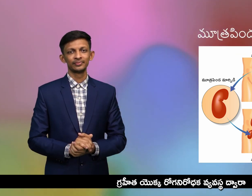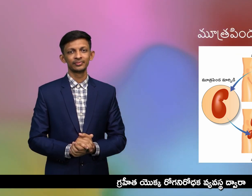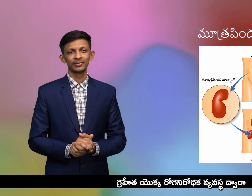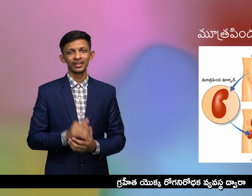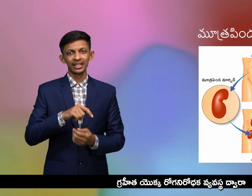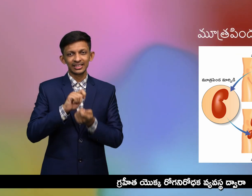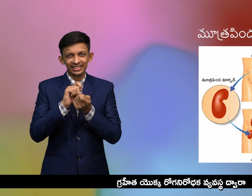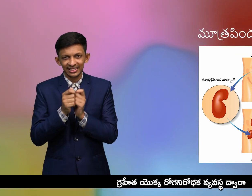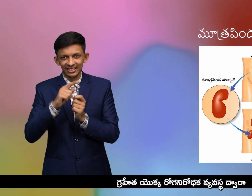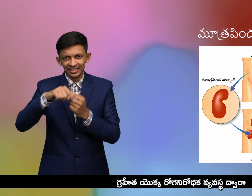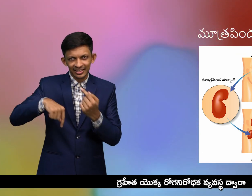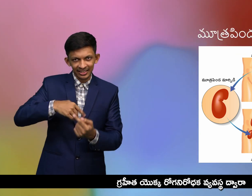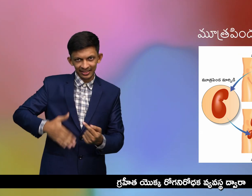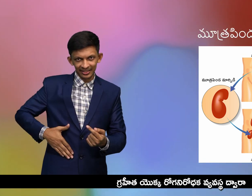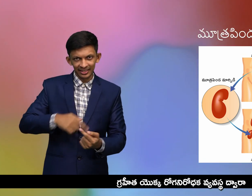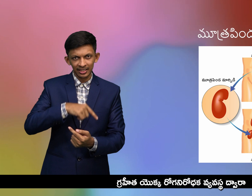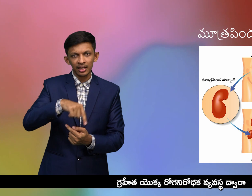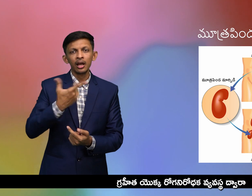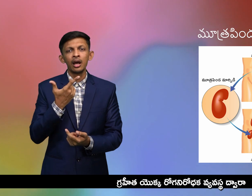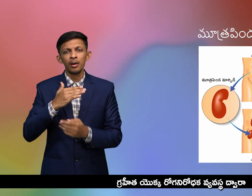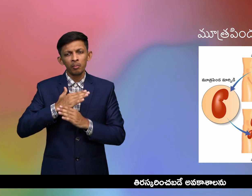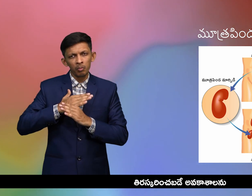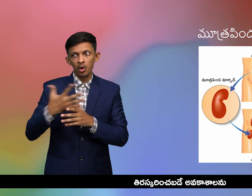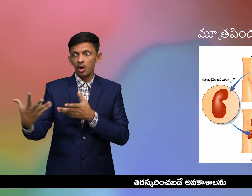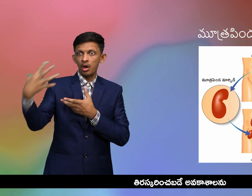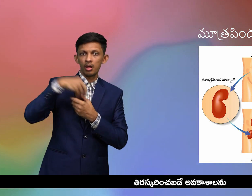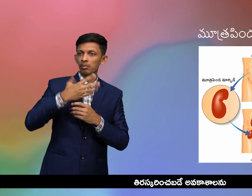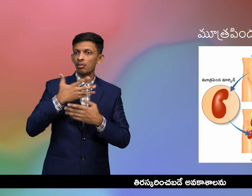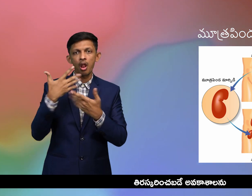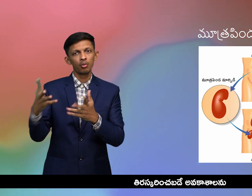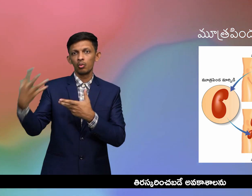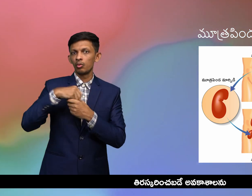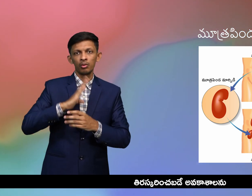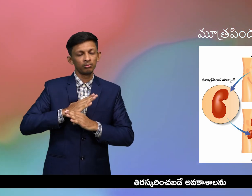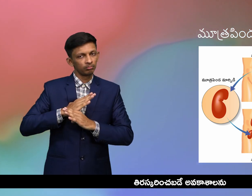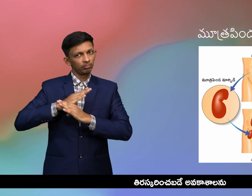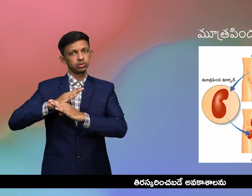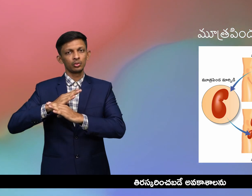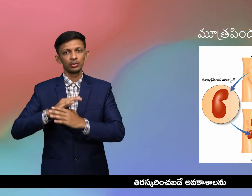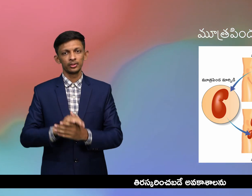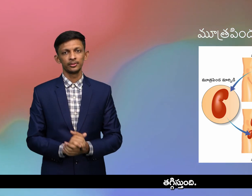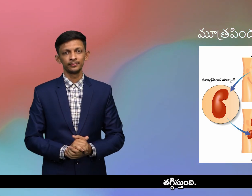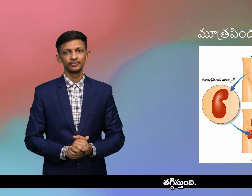గ్రహీత యొక్క రోగనిరోధక వ్యవస్థ ద్వారా తిరస్కరించబడే అవకాశాలను